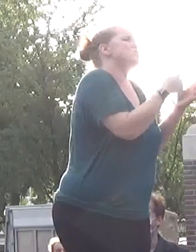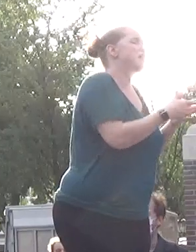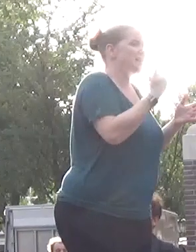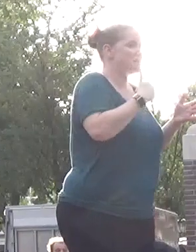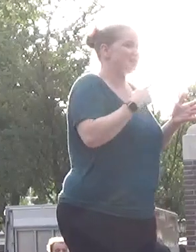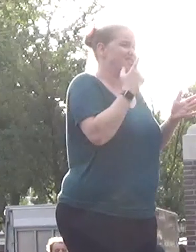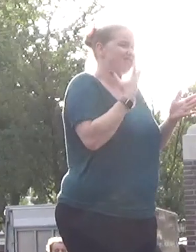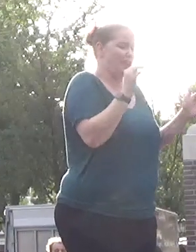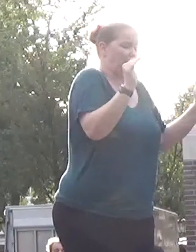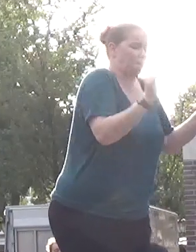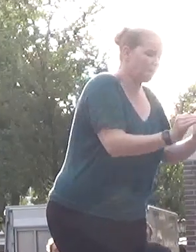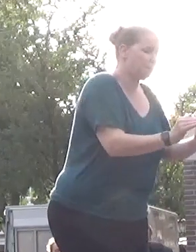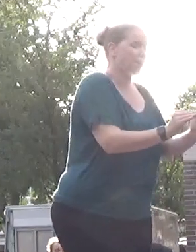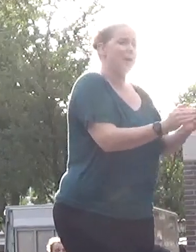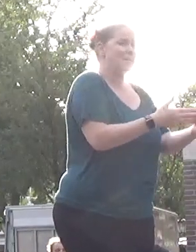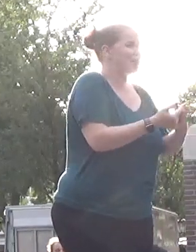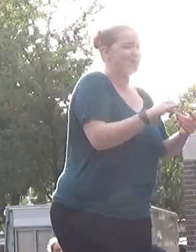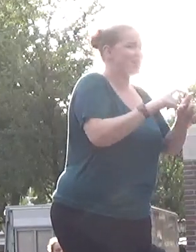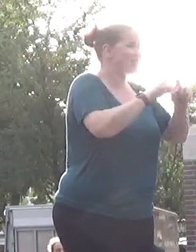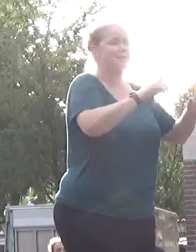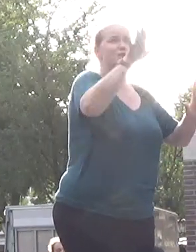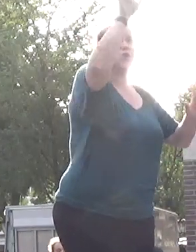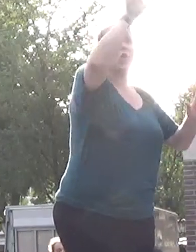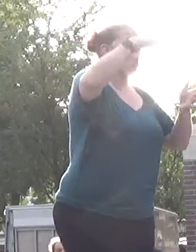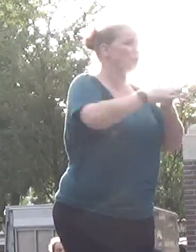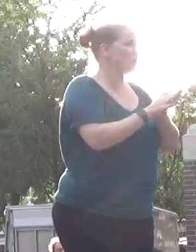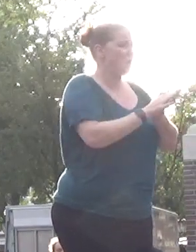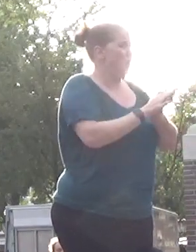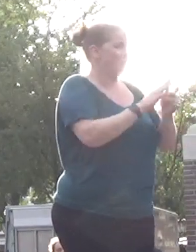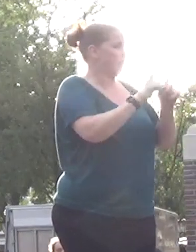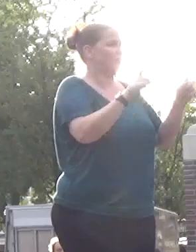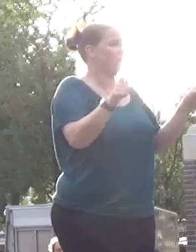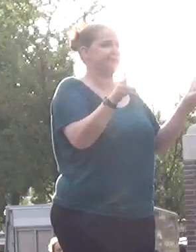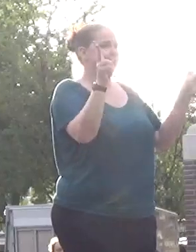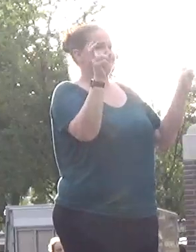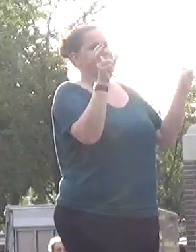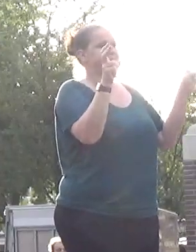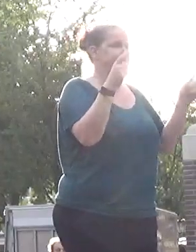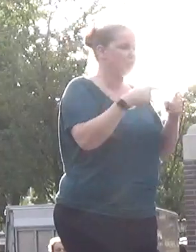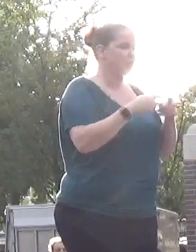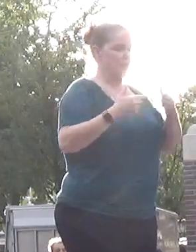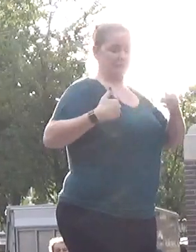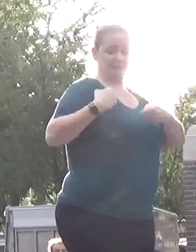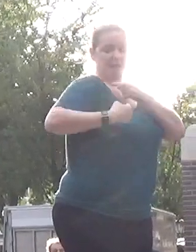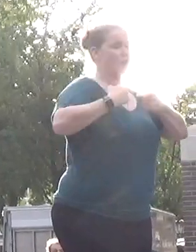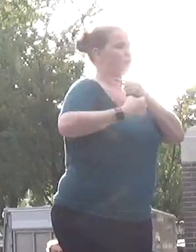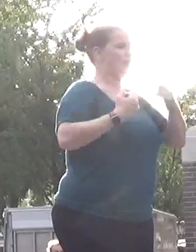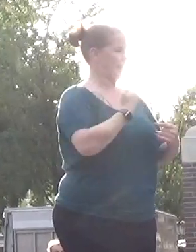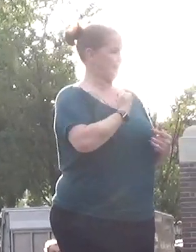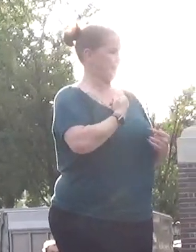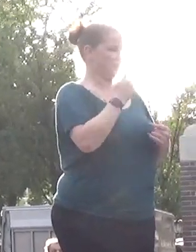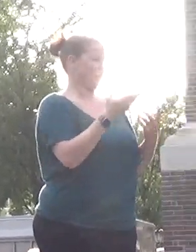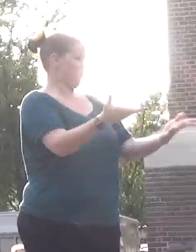wil houden in de naam van welke god dan ook of in de naam van welk zogenaamd nastrevenswaardige traditionele identiteit dan